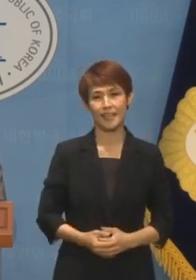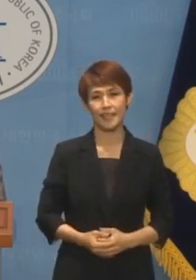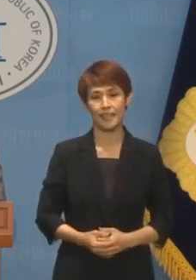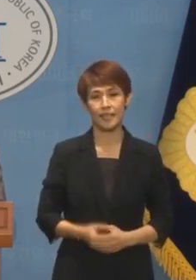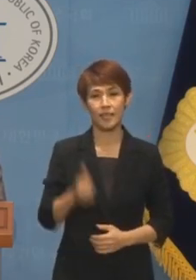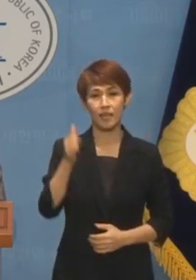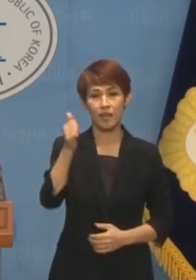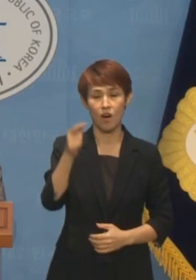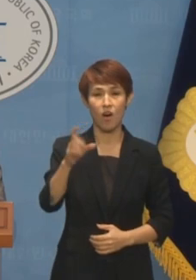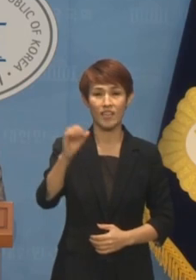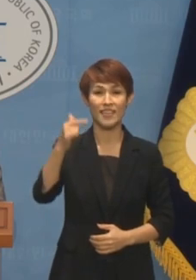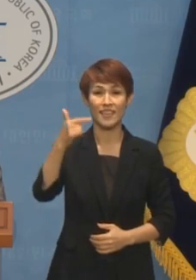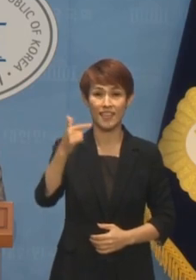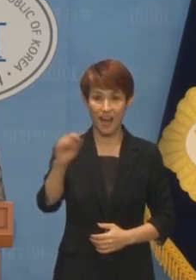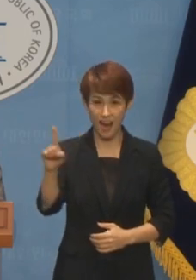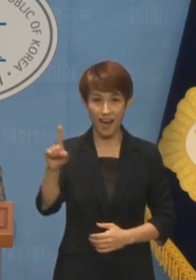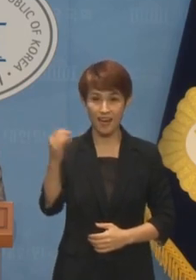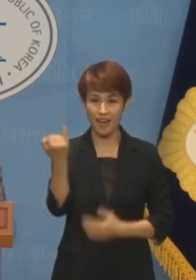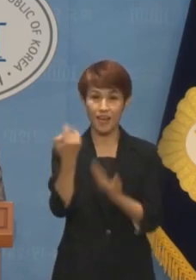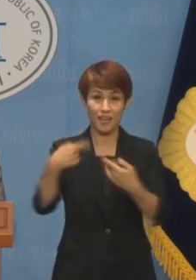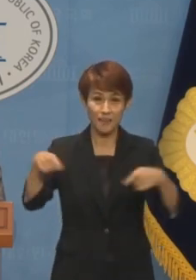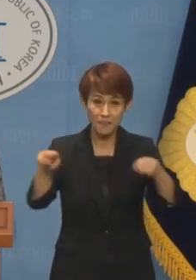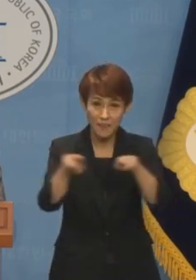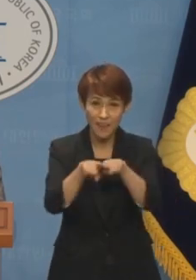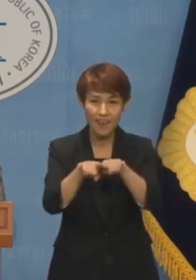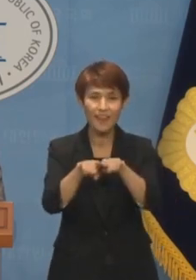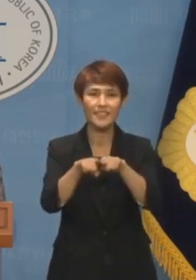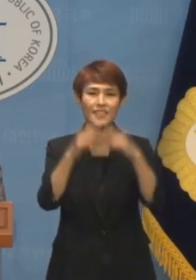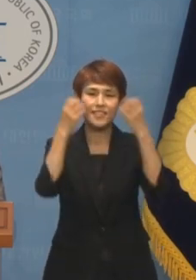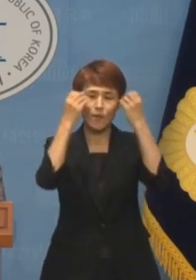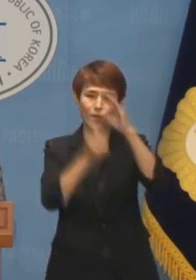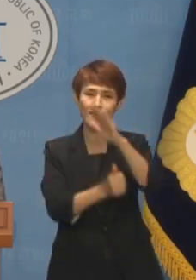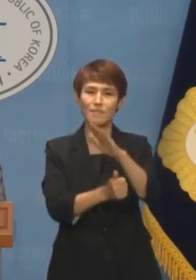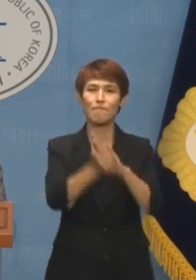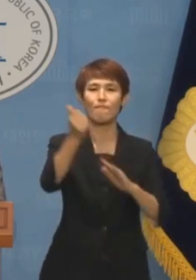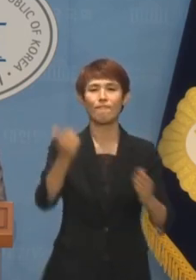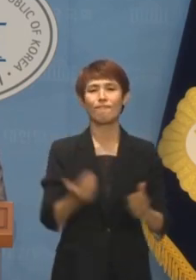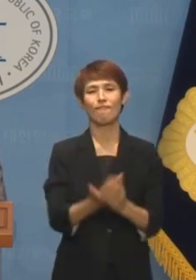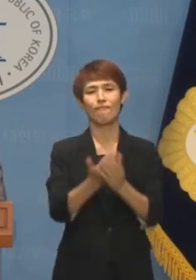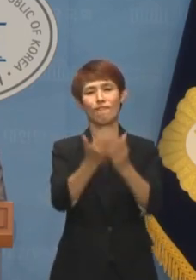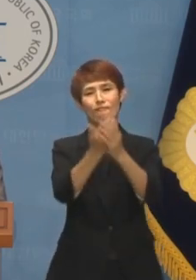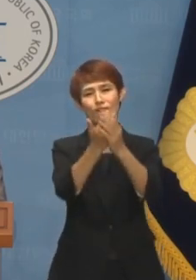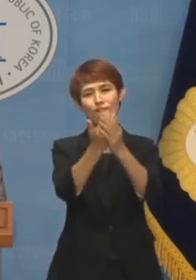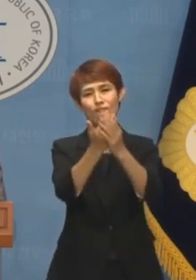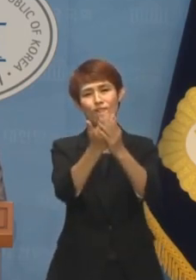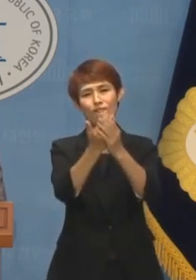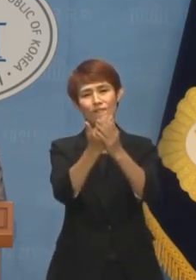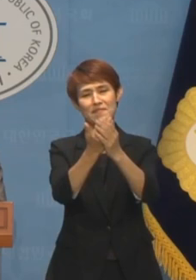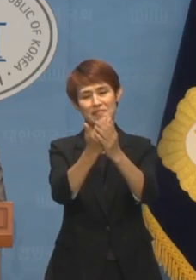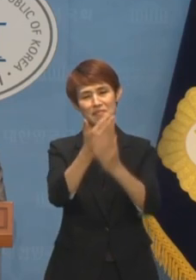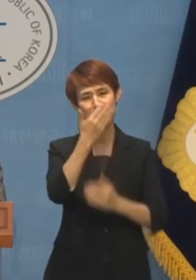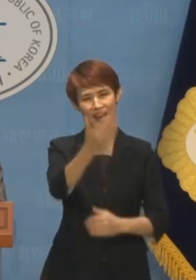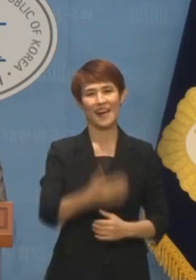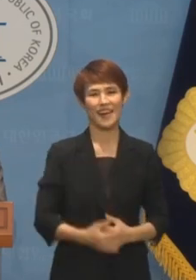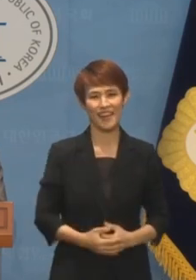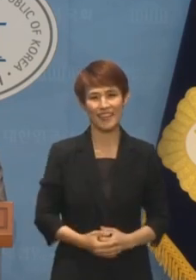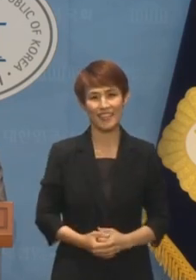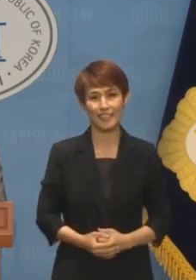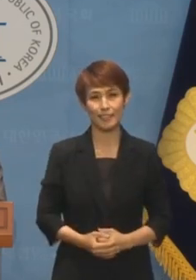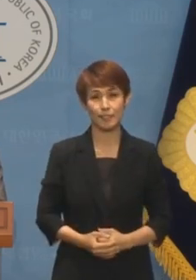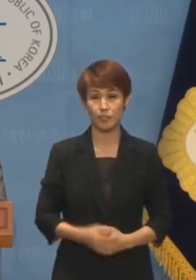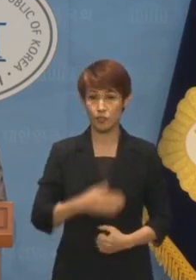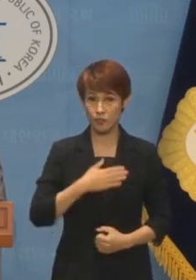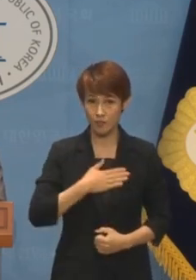허은하 당대표와 함께라면 우리는 새로운 희망과 발전을 할 수 있습니다.